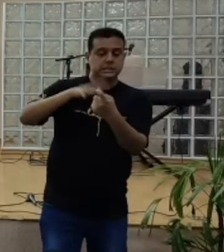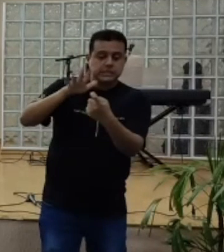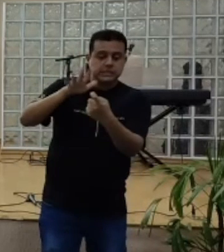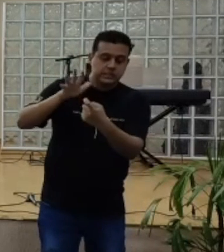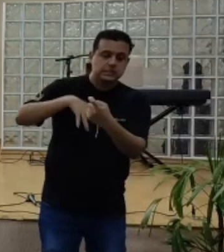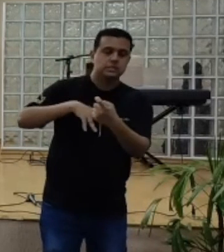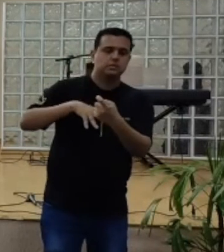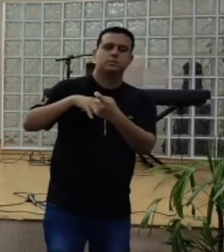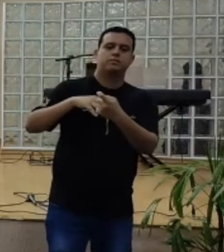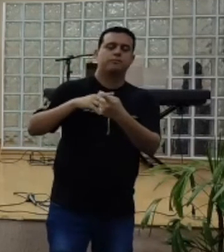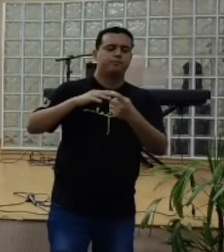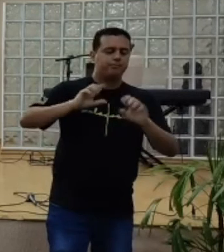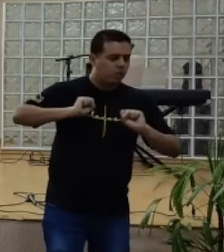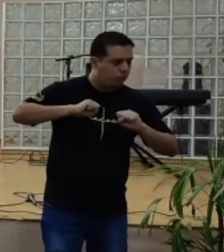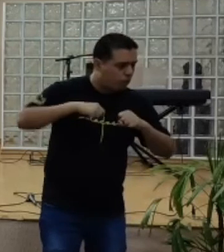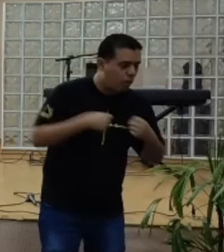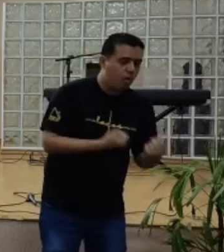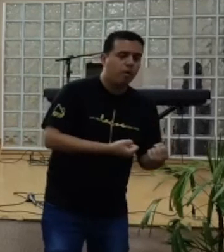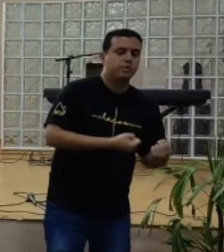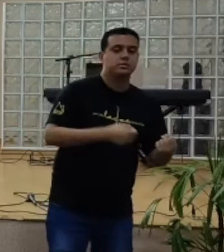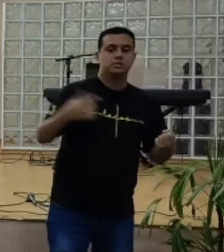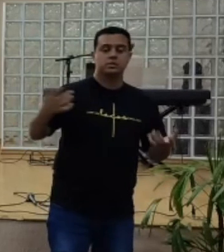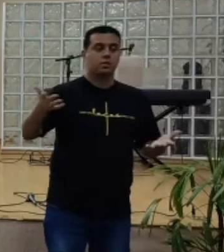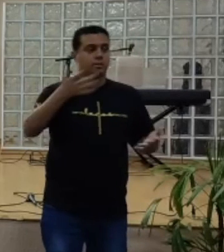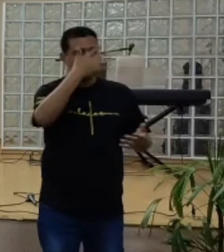precisam fazer nada.